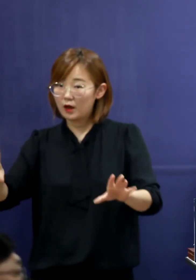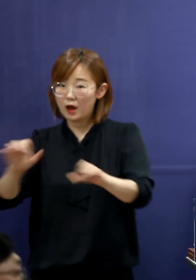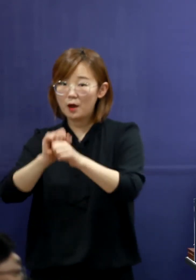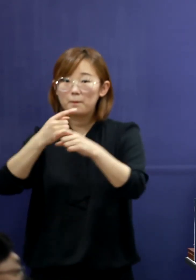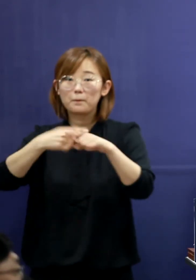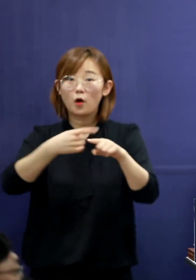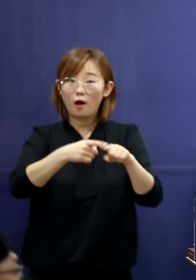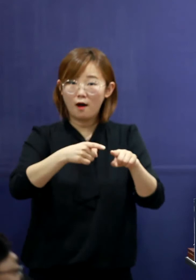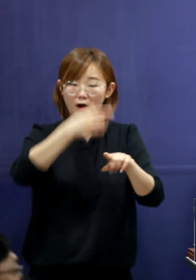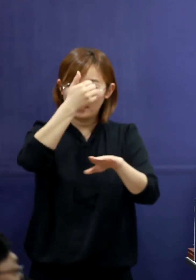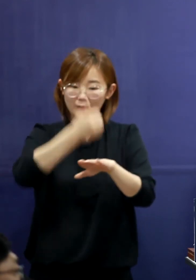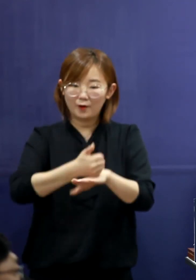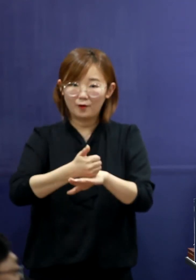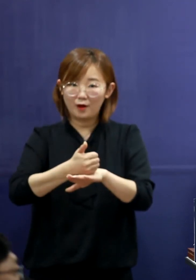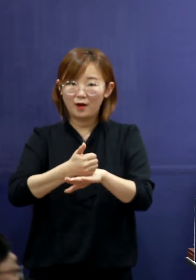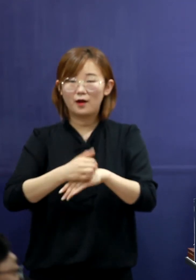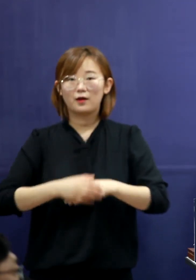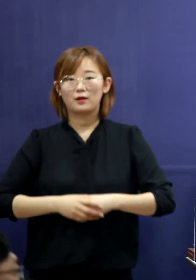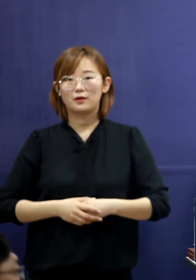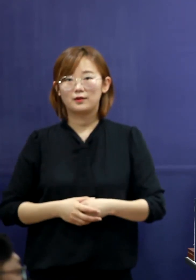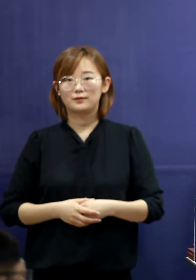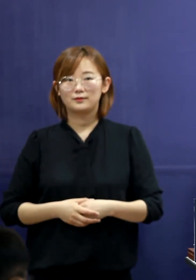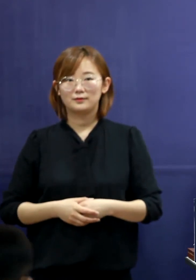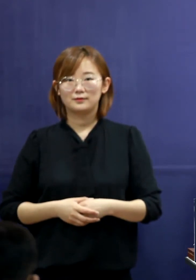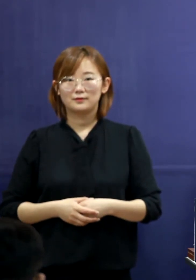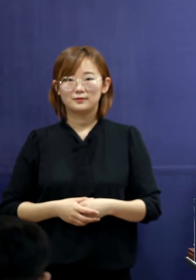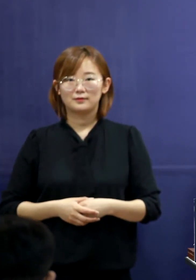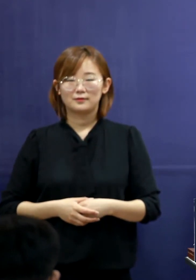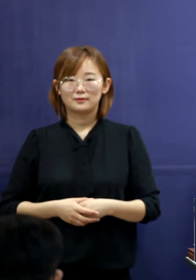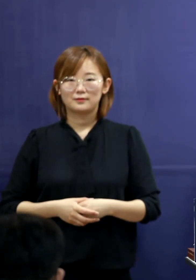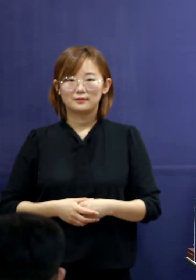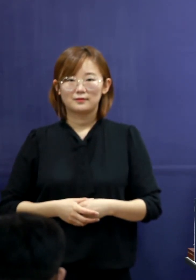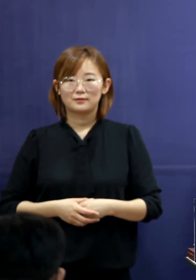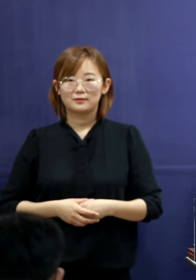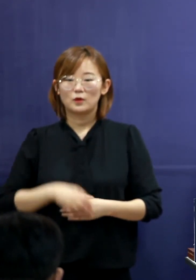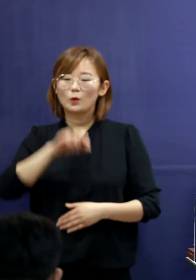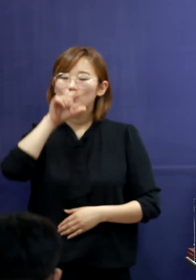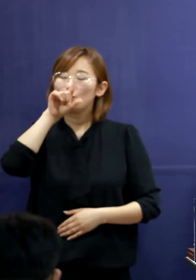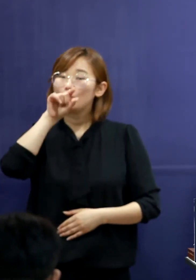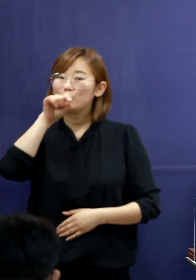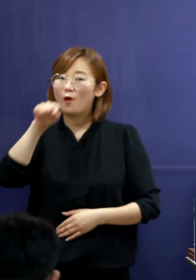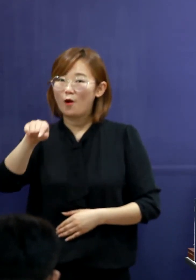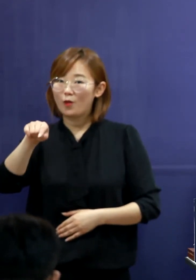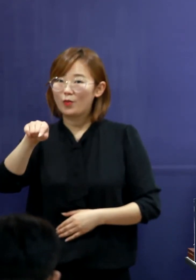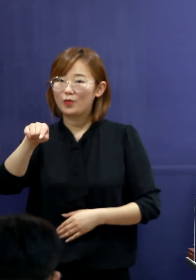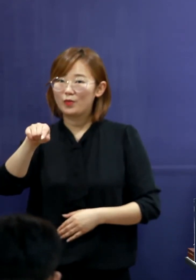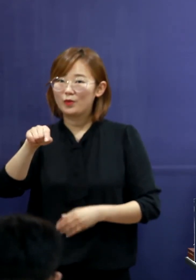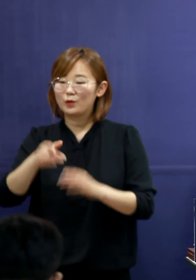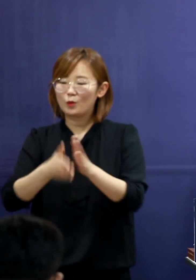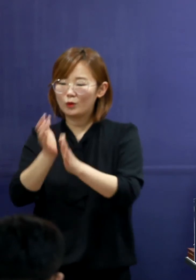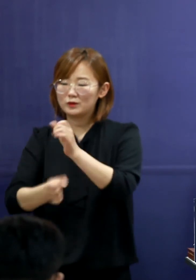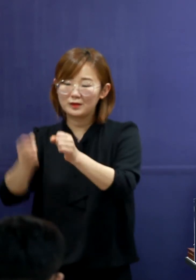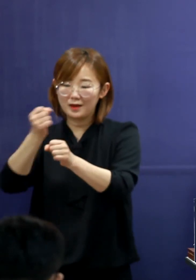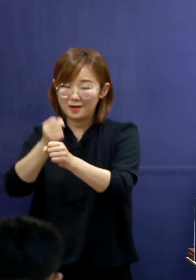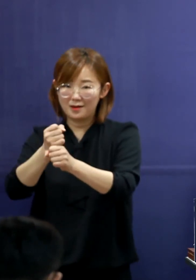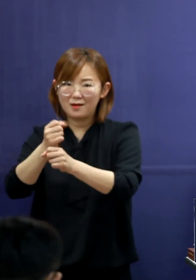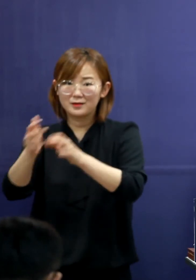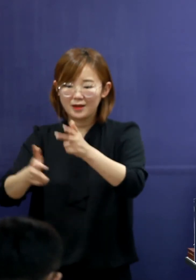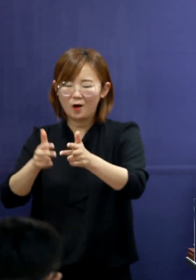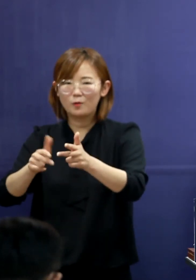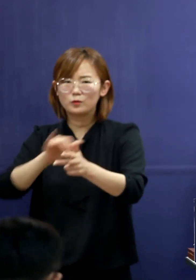했는데 거기에서도 우리 그 조치원 사례가 전국에서 제1위로 평가를